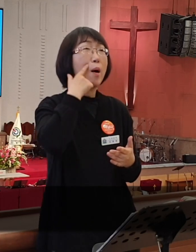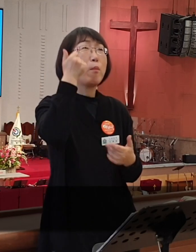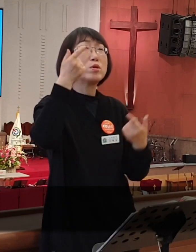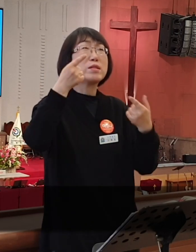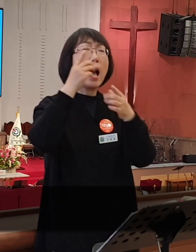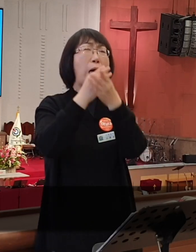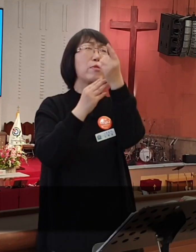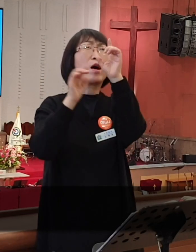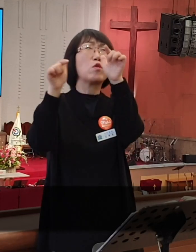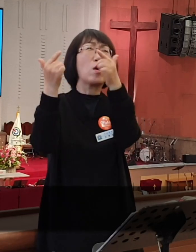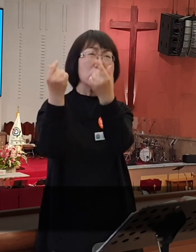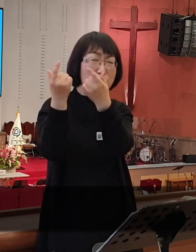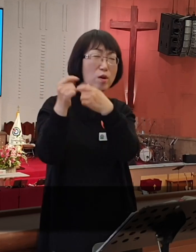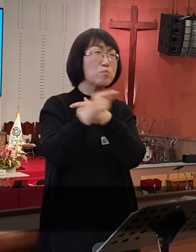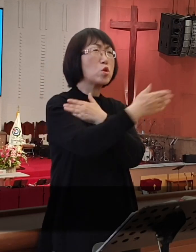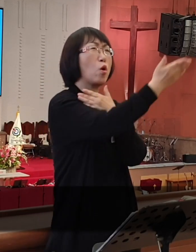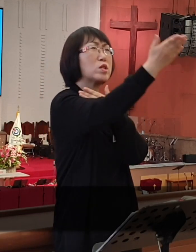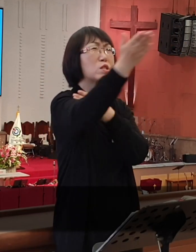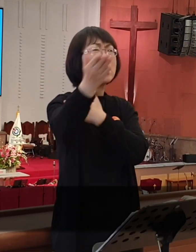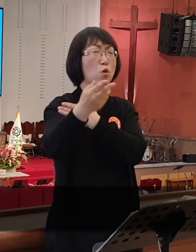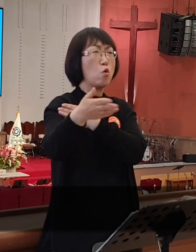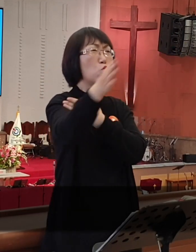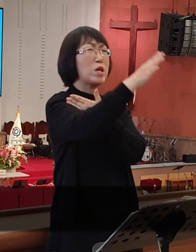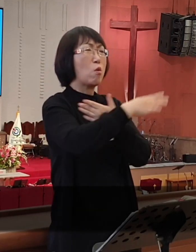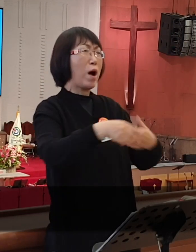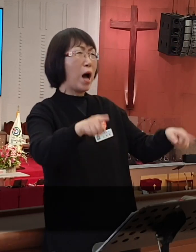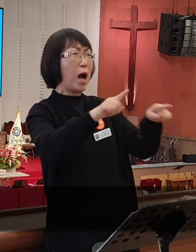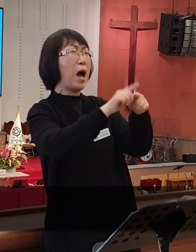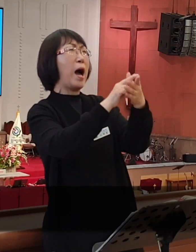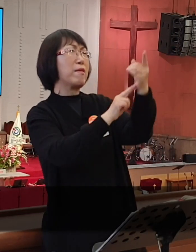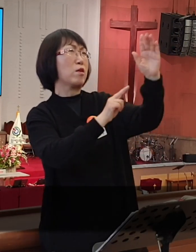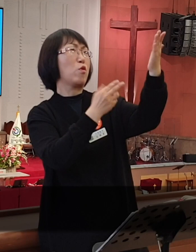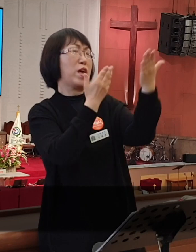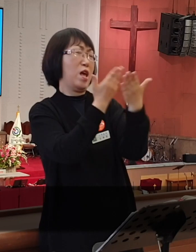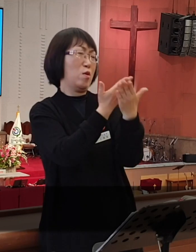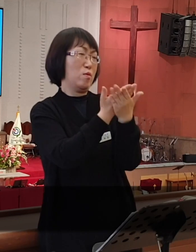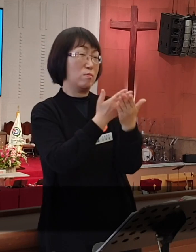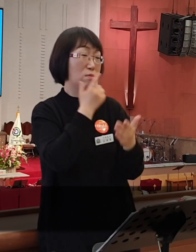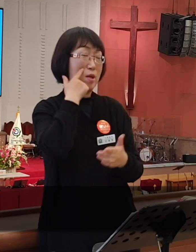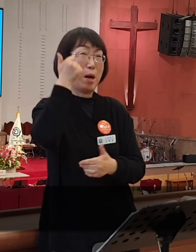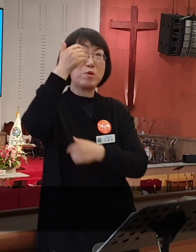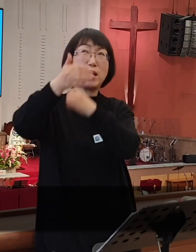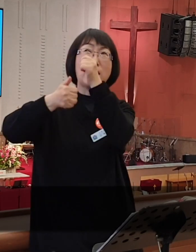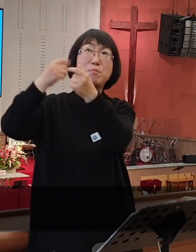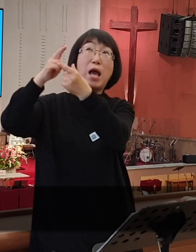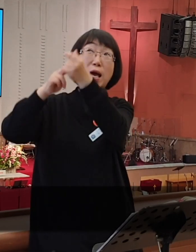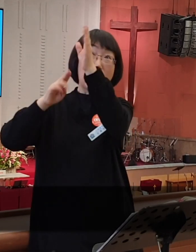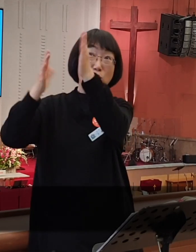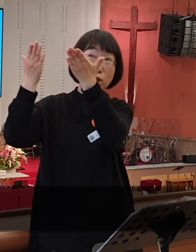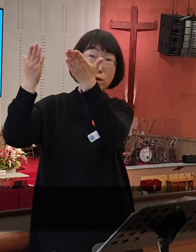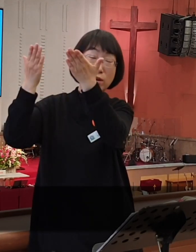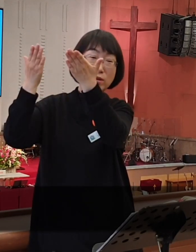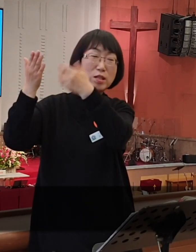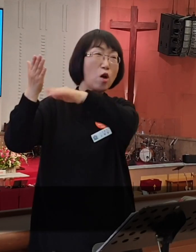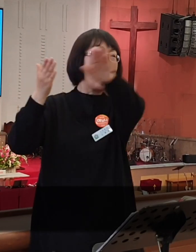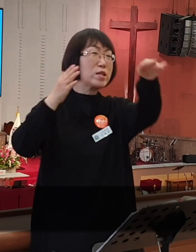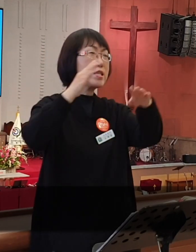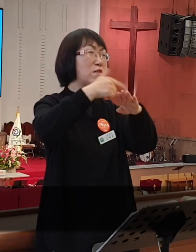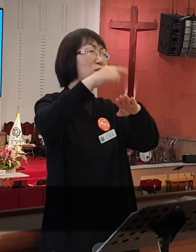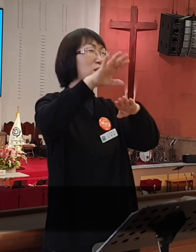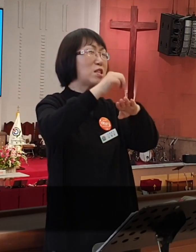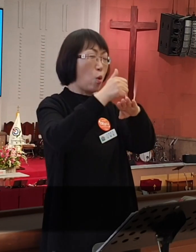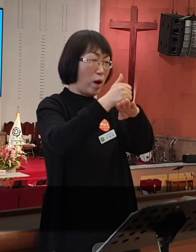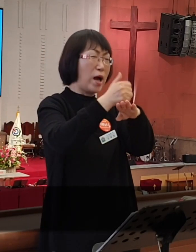내가 아버지와 하나가 된 것처럼 저들도 우리와 하나 되게 해달라. 아버지와 하나님이, 하나님과 여기 예수